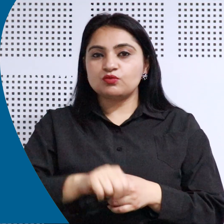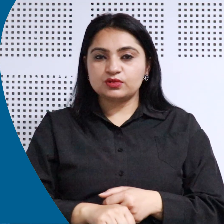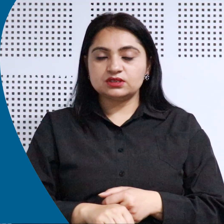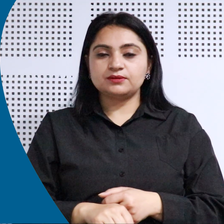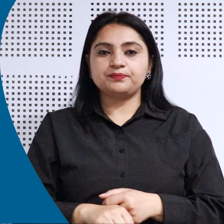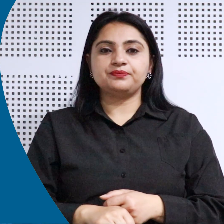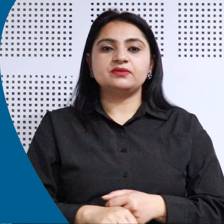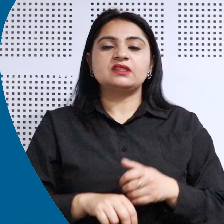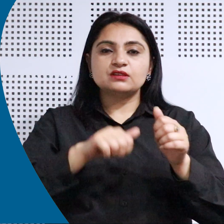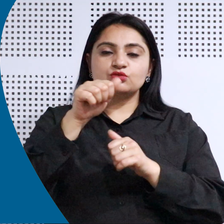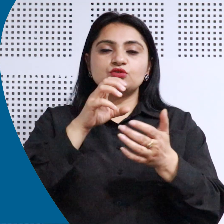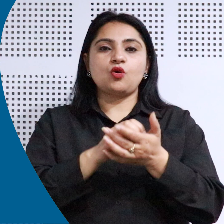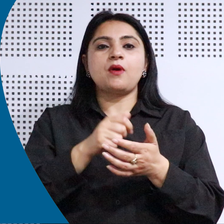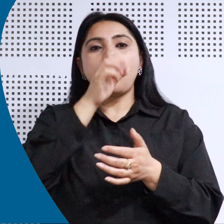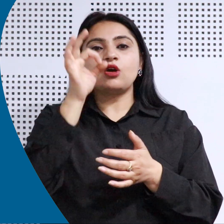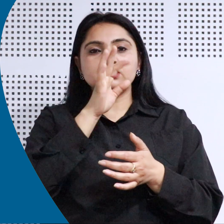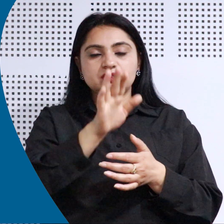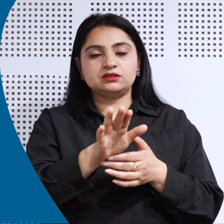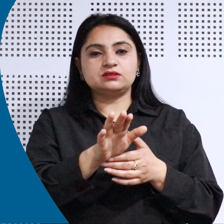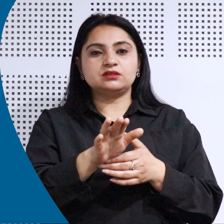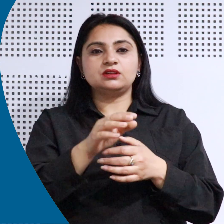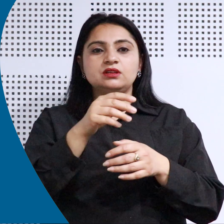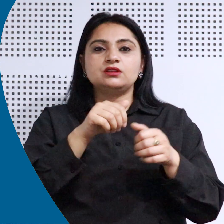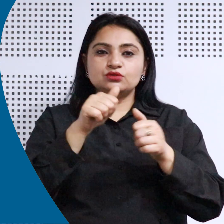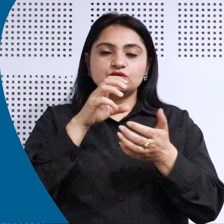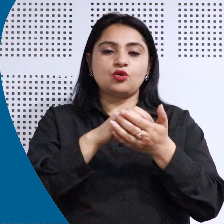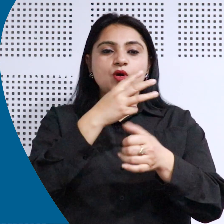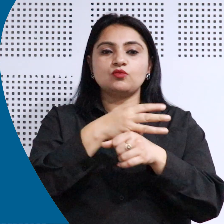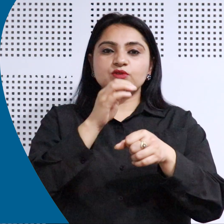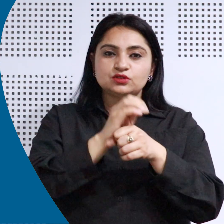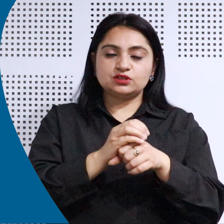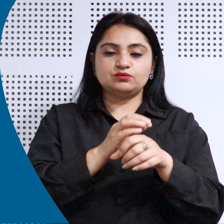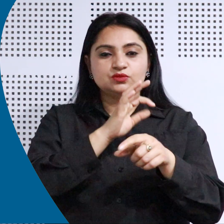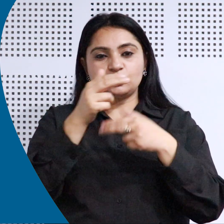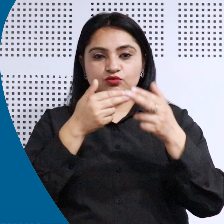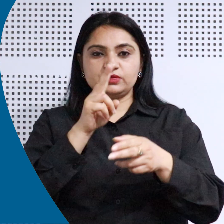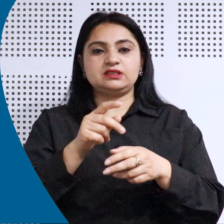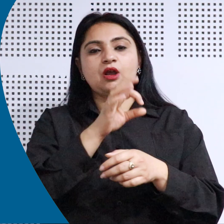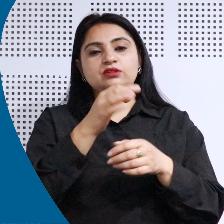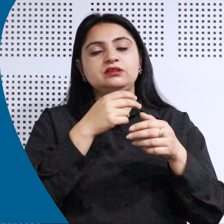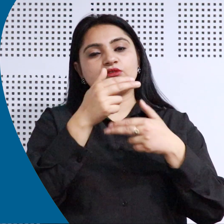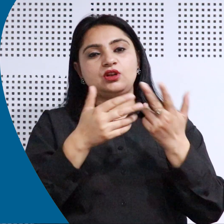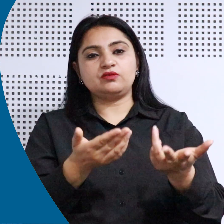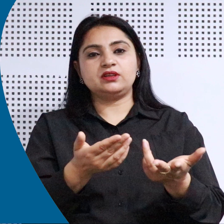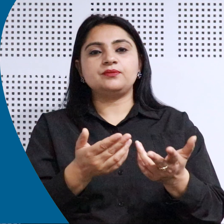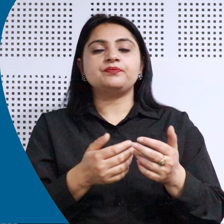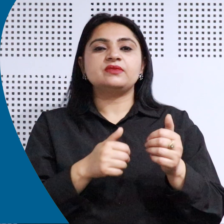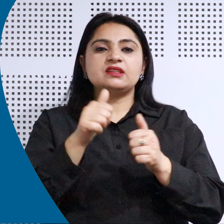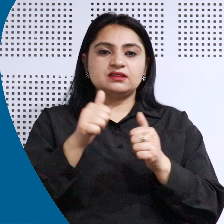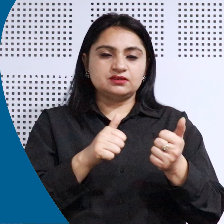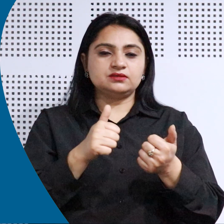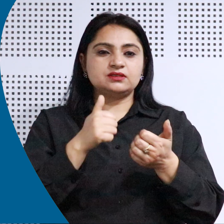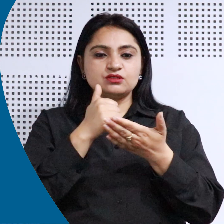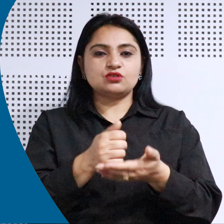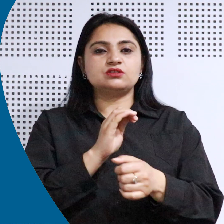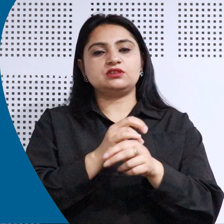चलाउने, जहाँ उपसचिवले चलाउनु पर्ने अधिकृतले चलाउने, जहाँ चाहिँ सहसचिवले चलाउनु पर्ने उपसचिवले चलाउने।